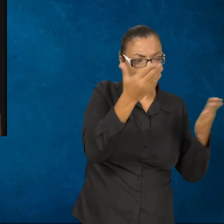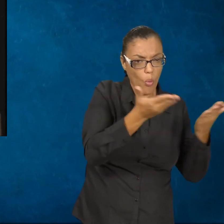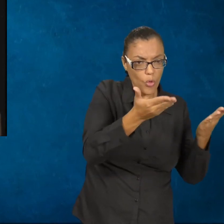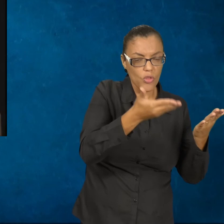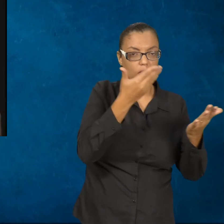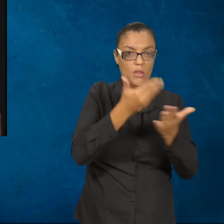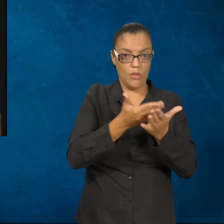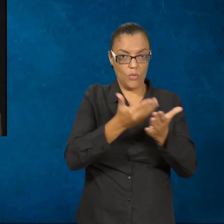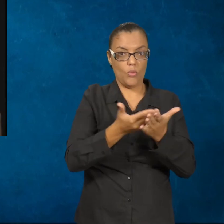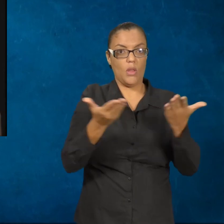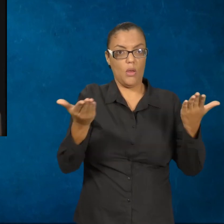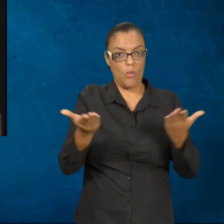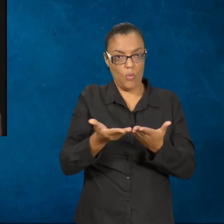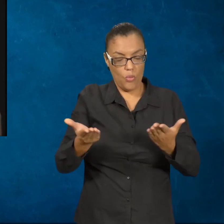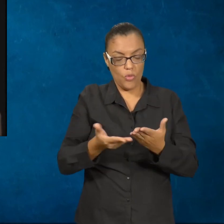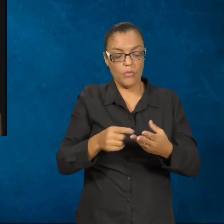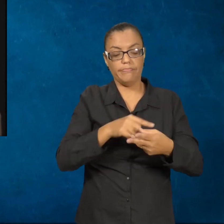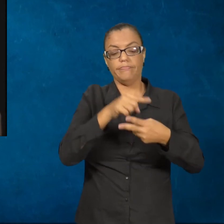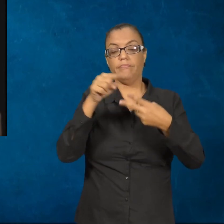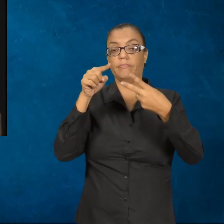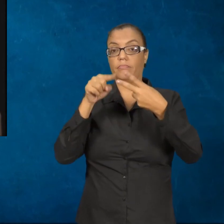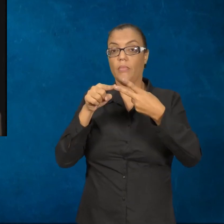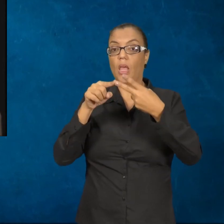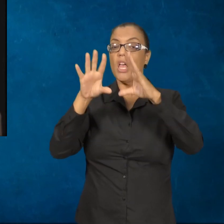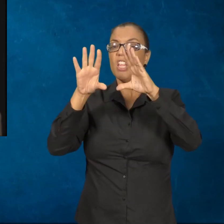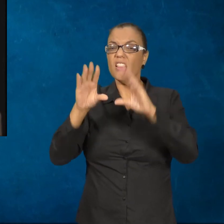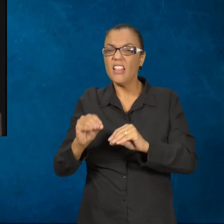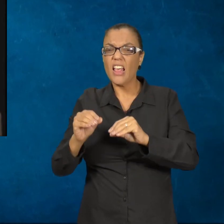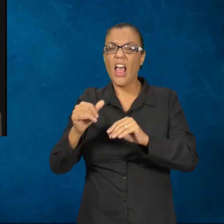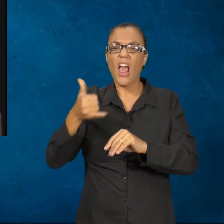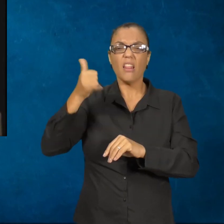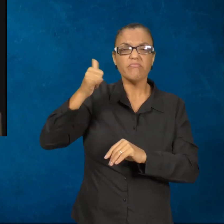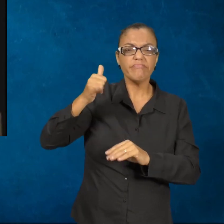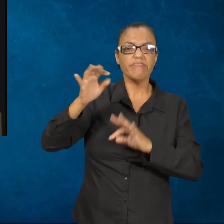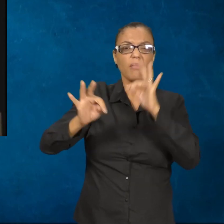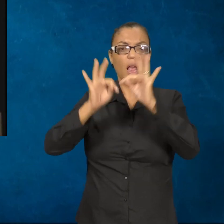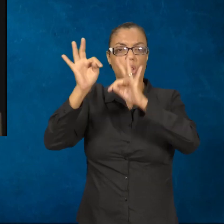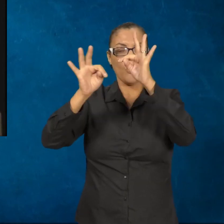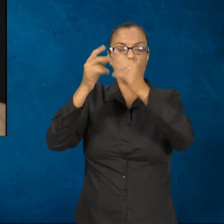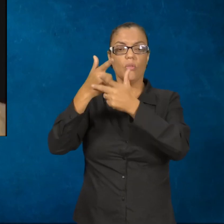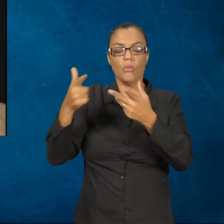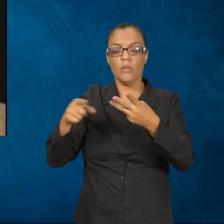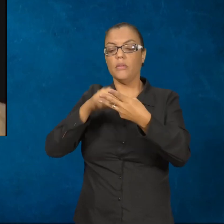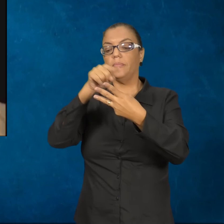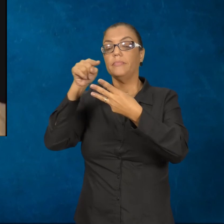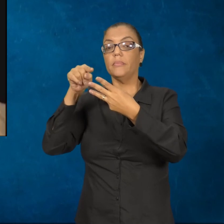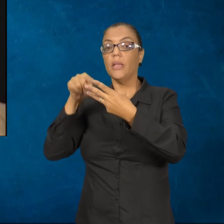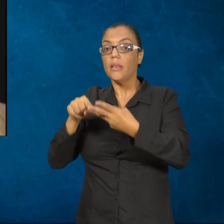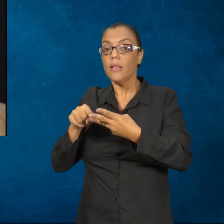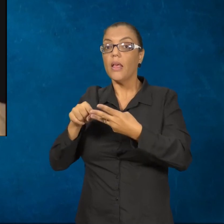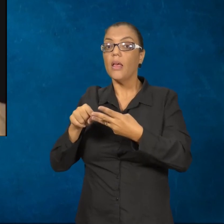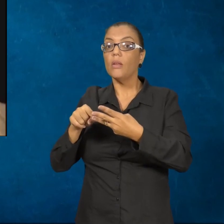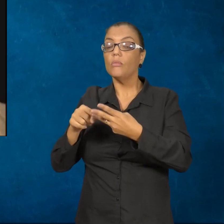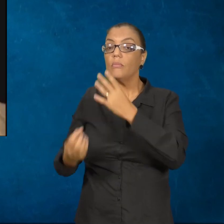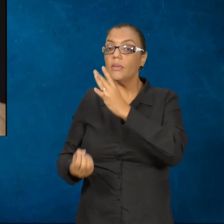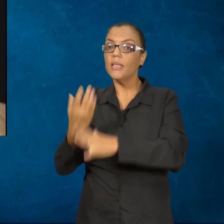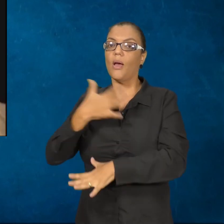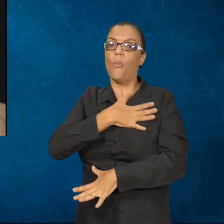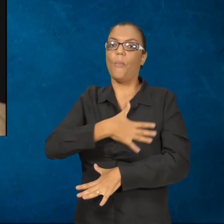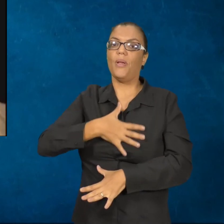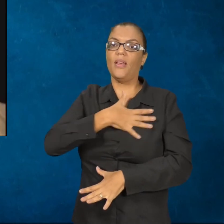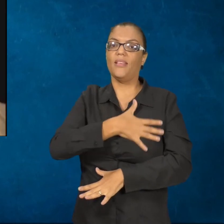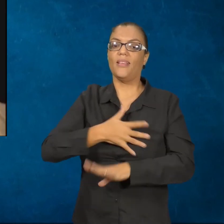diário. Segundo, desligar um pouco os meios eletrônicos. E terceiro, criar o prazer